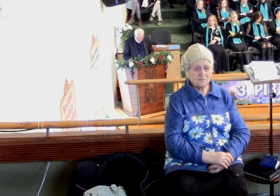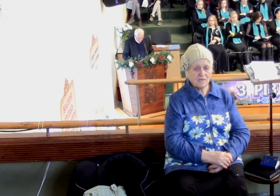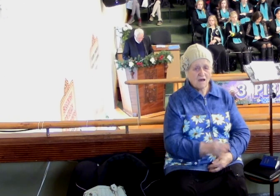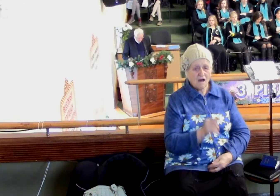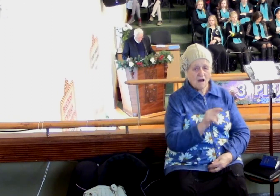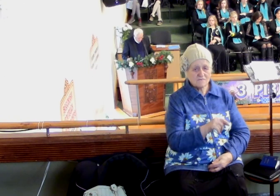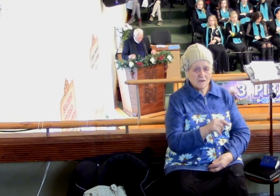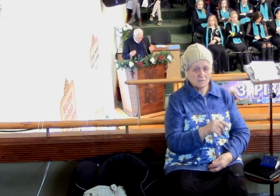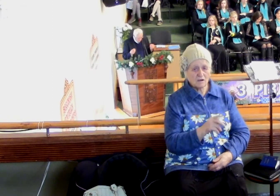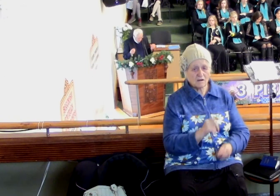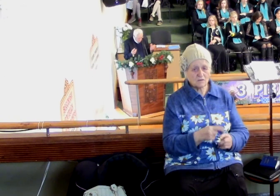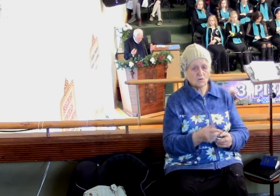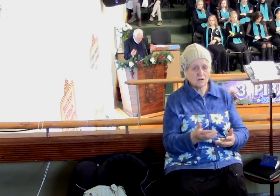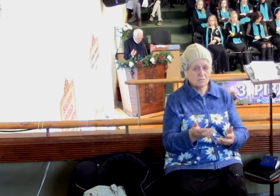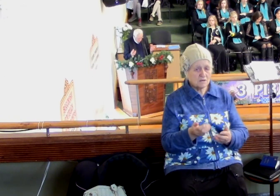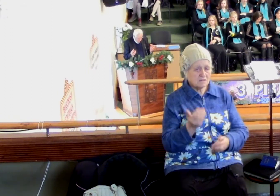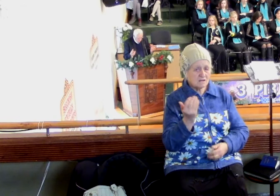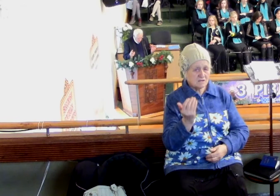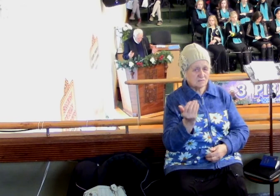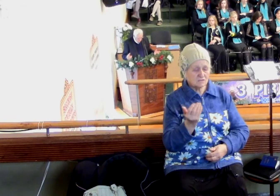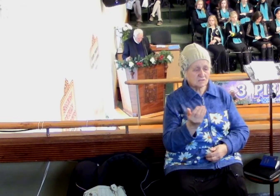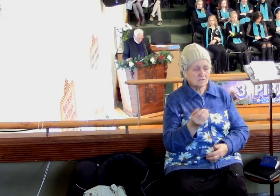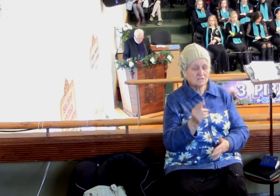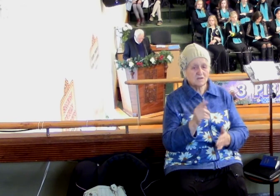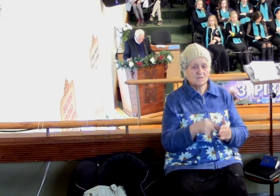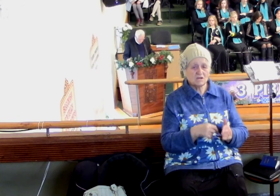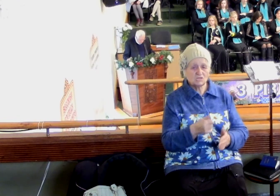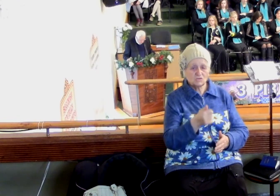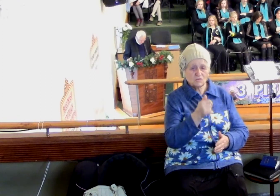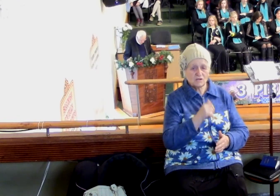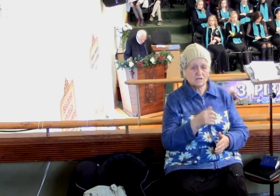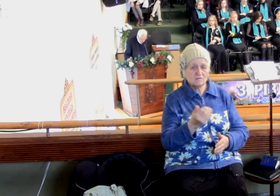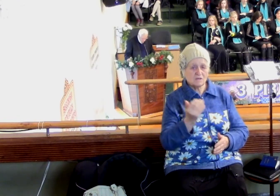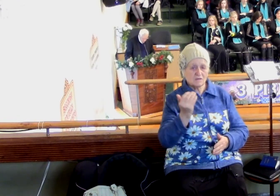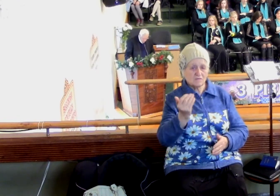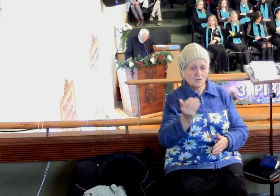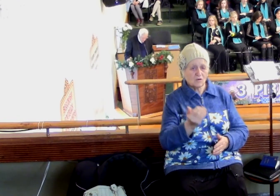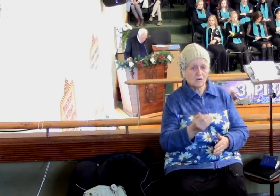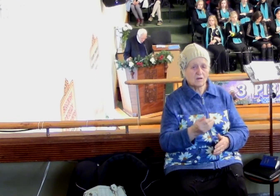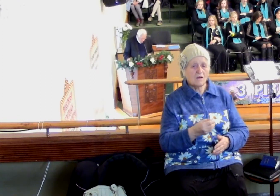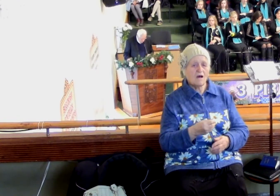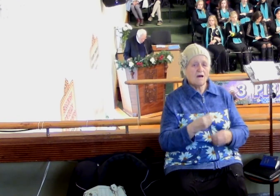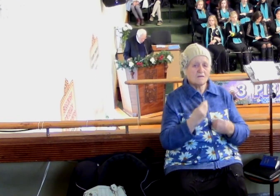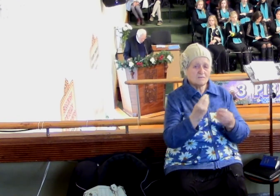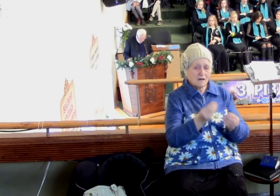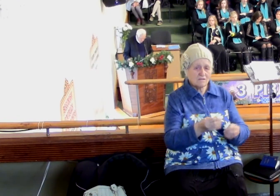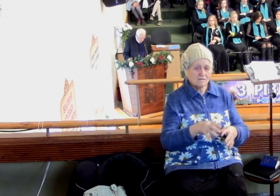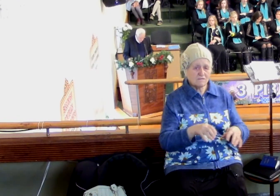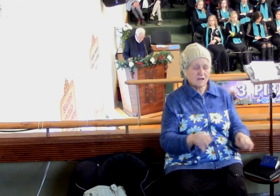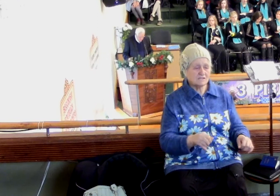А тем, которые приняли его, верующим во имя его, дал